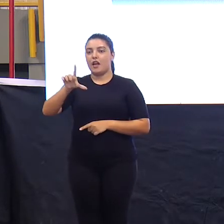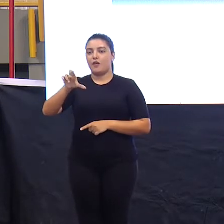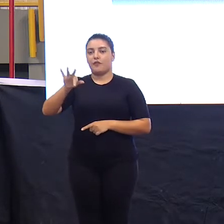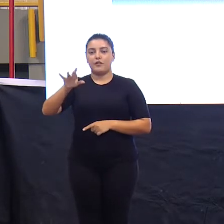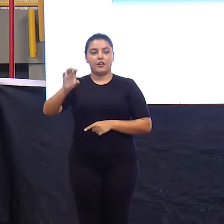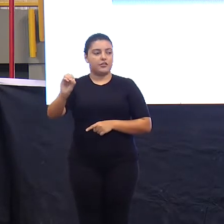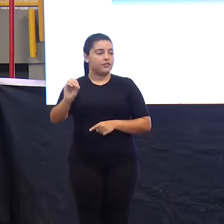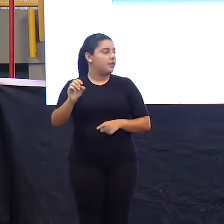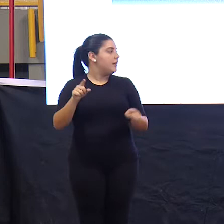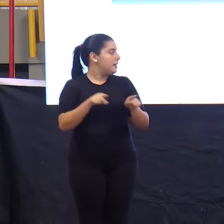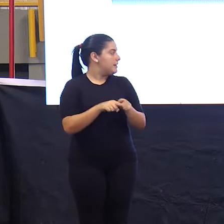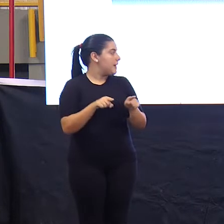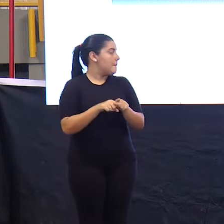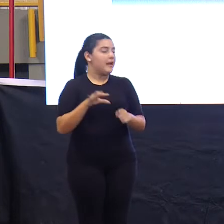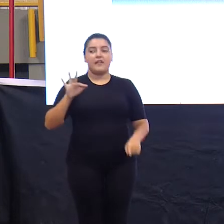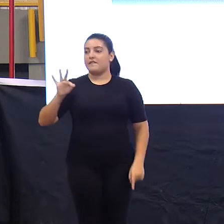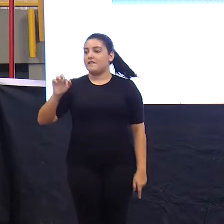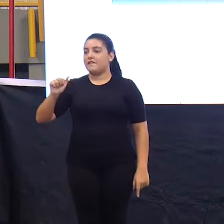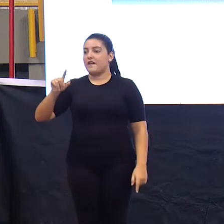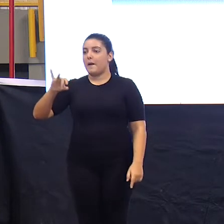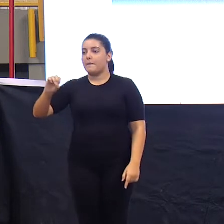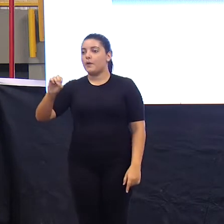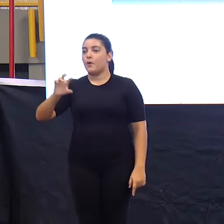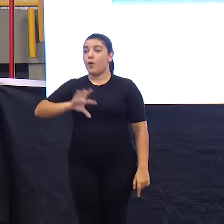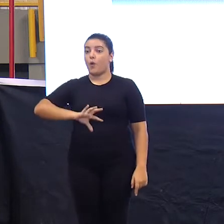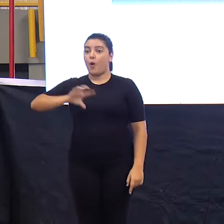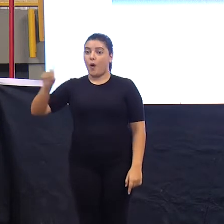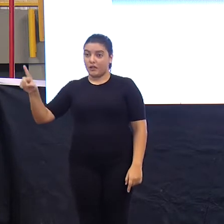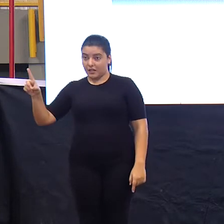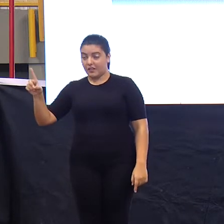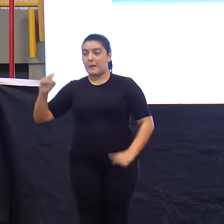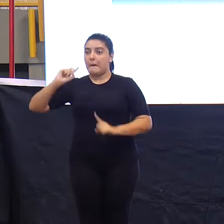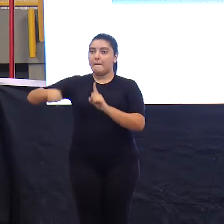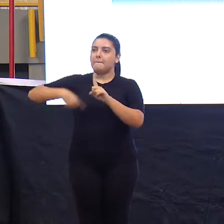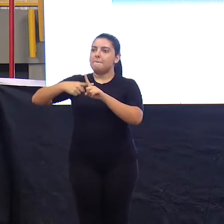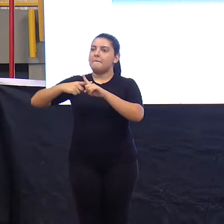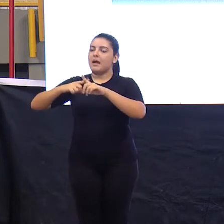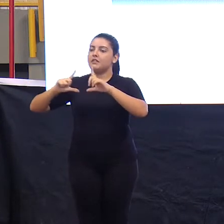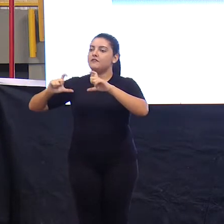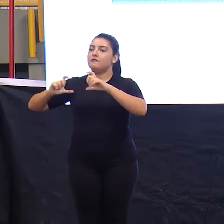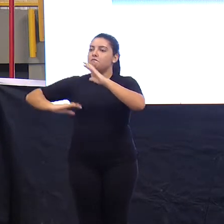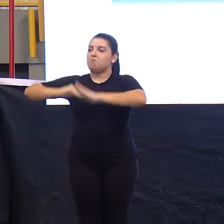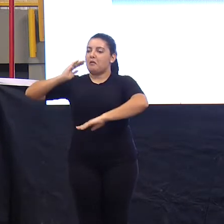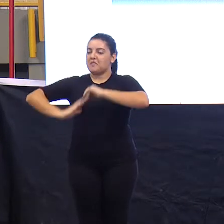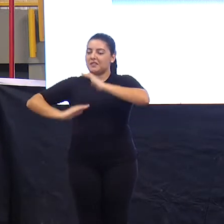coordenador aqui, Fábio, aqui, também um mega fotógrafo, né, Fabão? Seguinte,